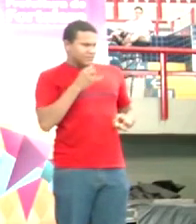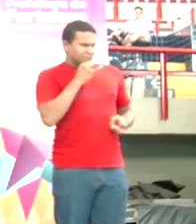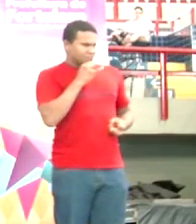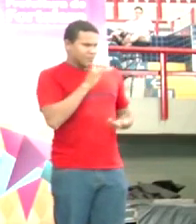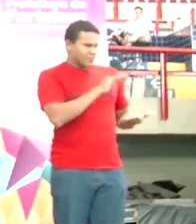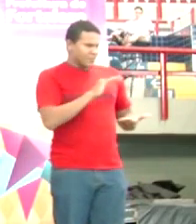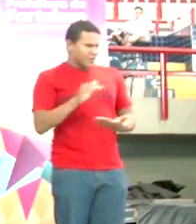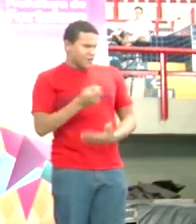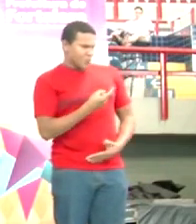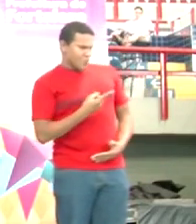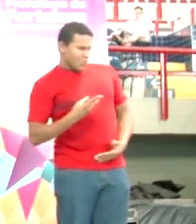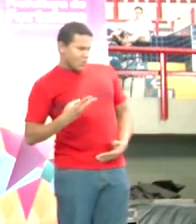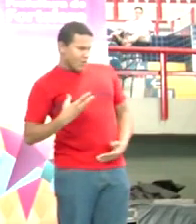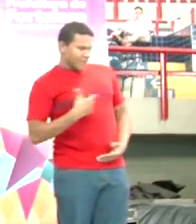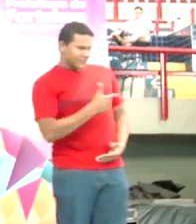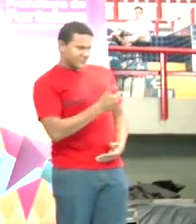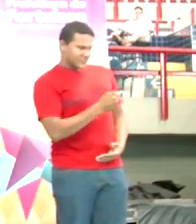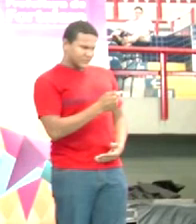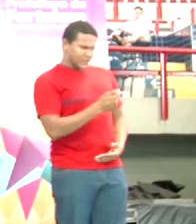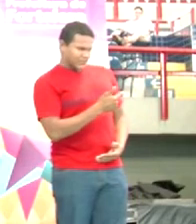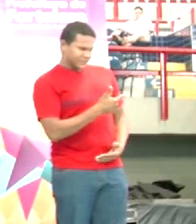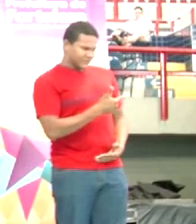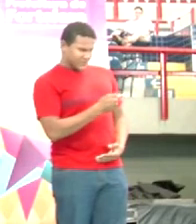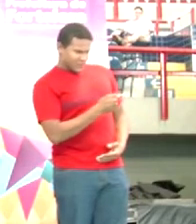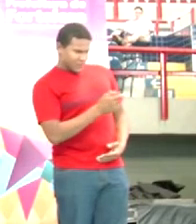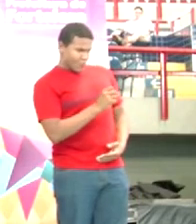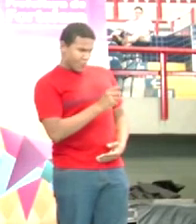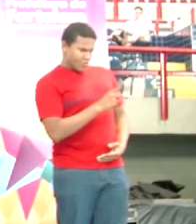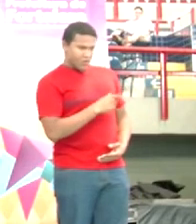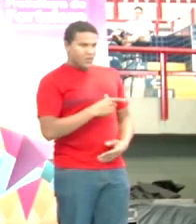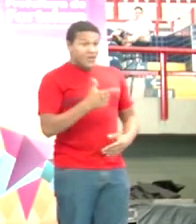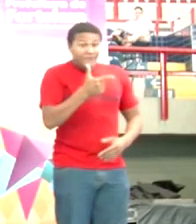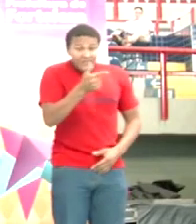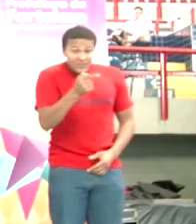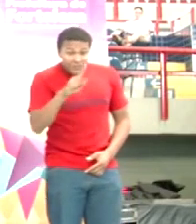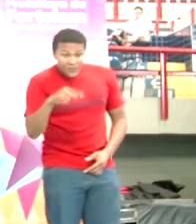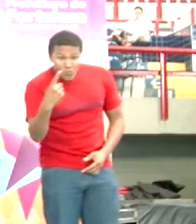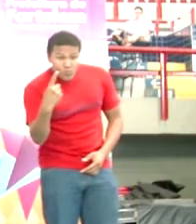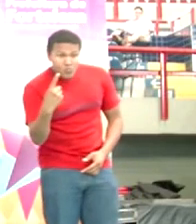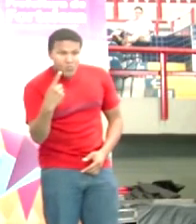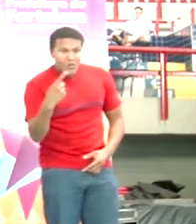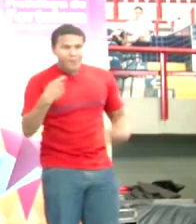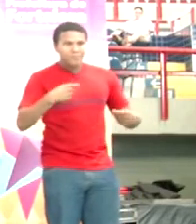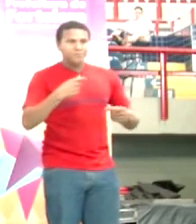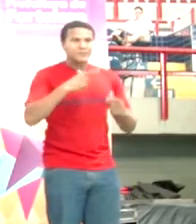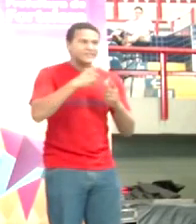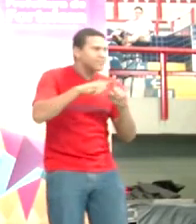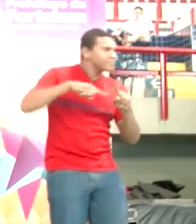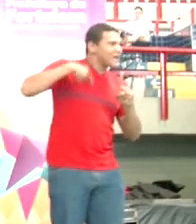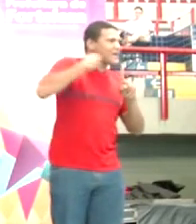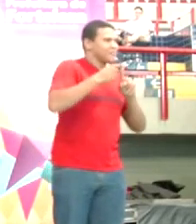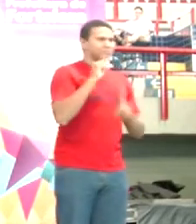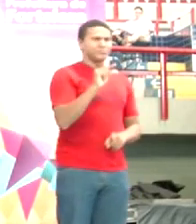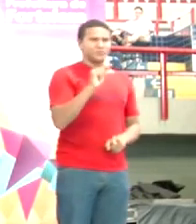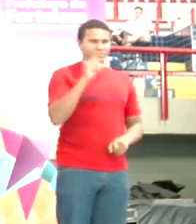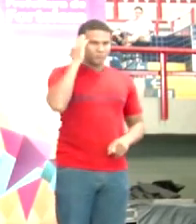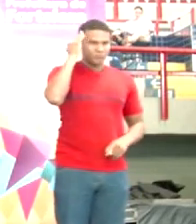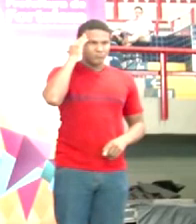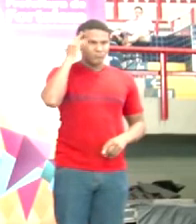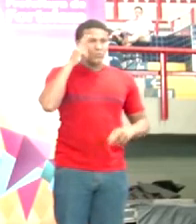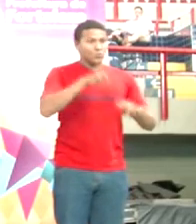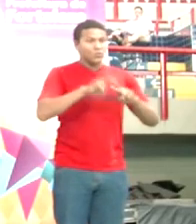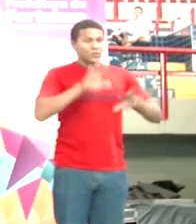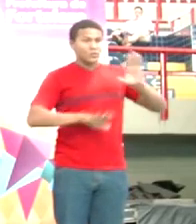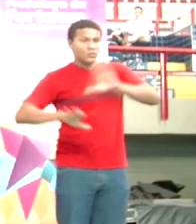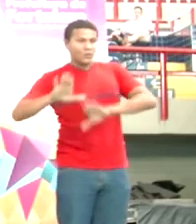de aproximadamente quanto? Aí é 27. Tá certo? Mas não é o caso, então cuidado, não